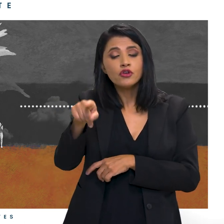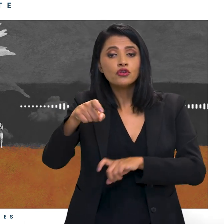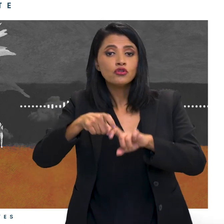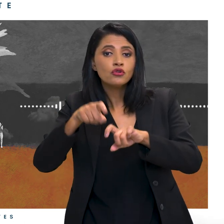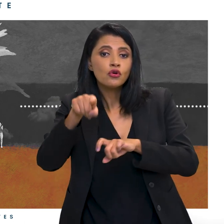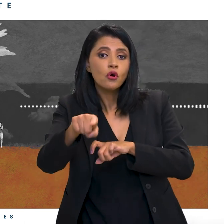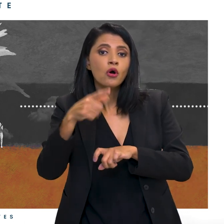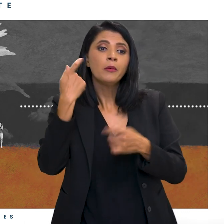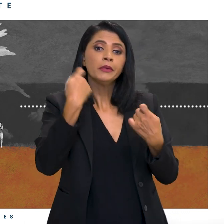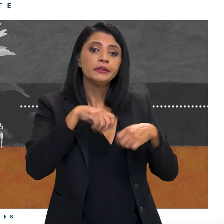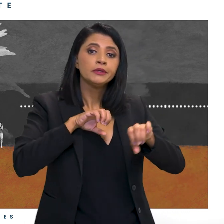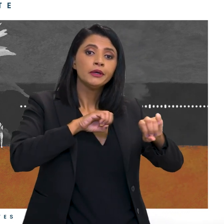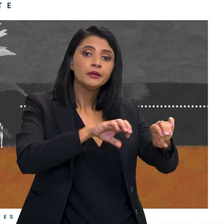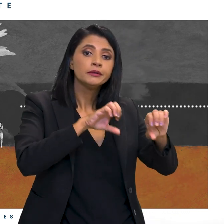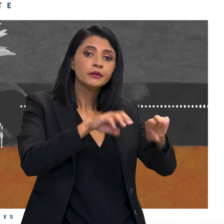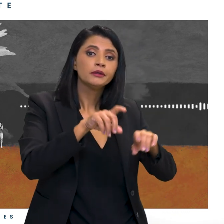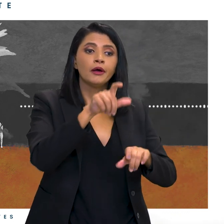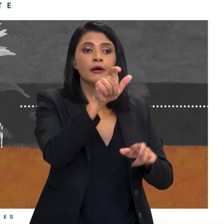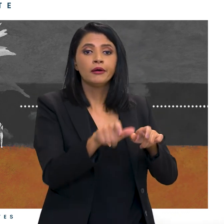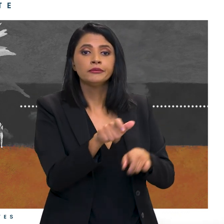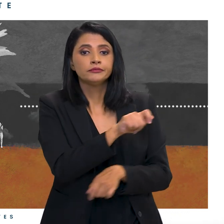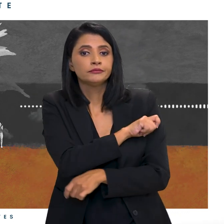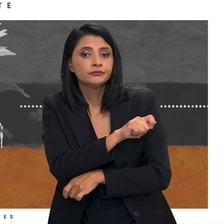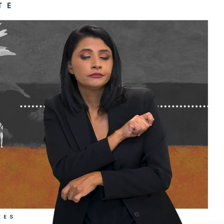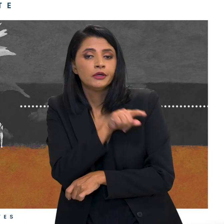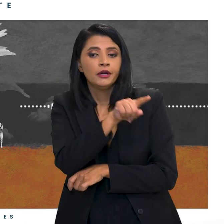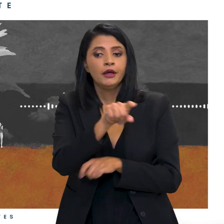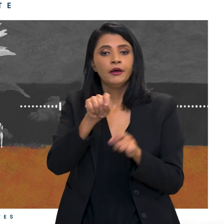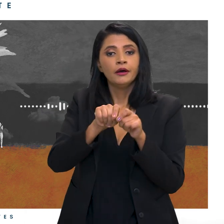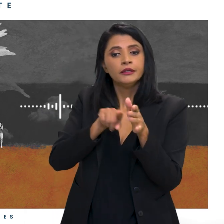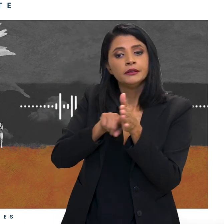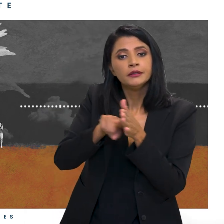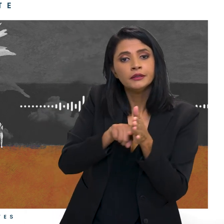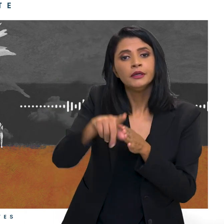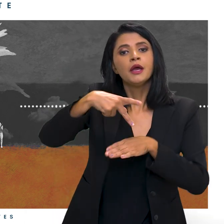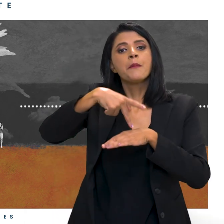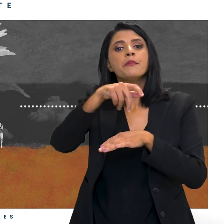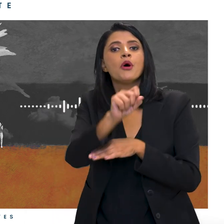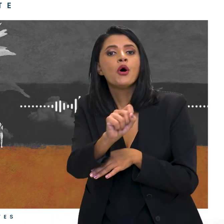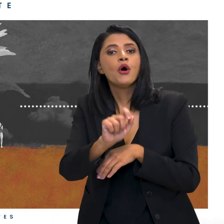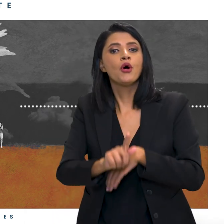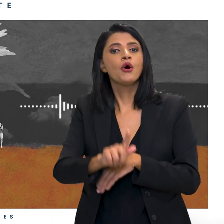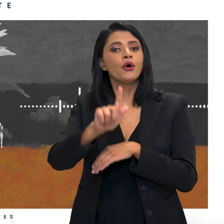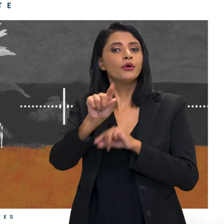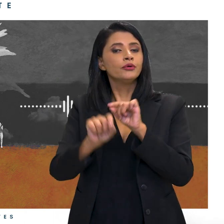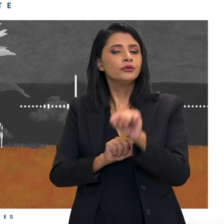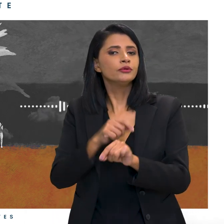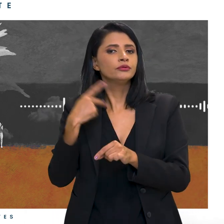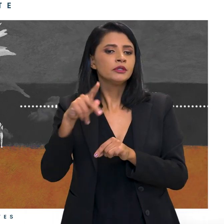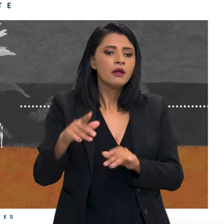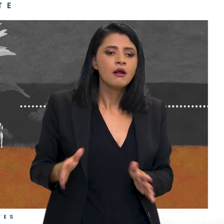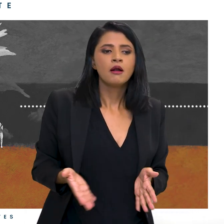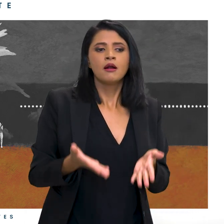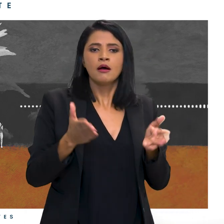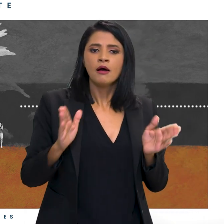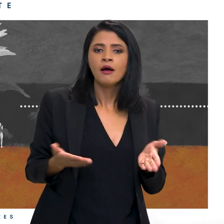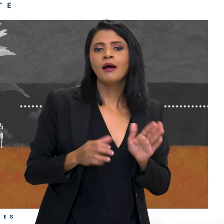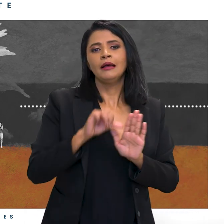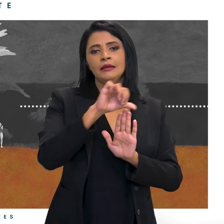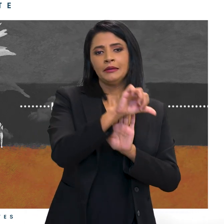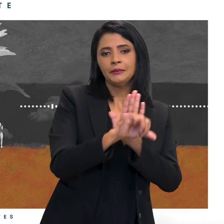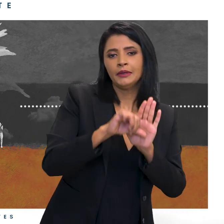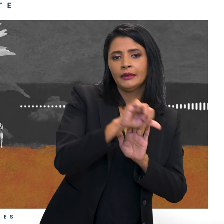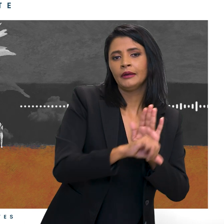professor de genética médica que tem que formar os estudantes, fazer pesquisa lá em nível de pós-graduação, e aí ele, né, por fomento